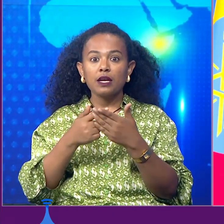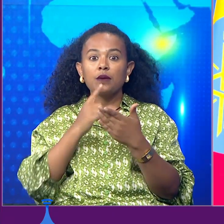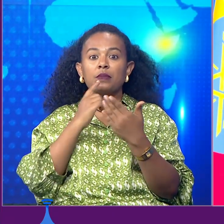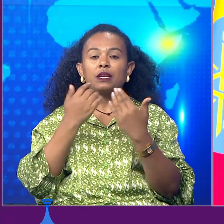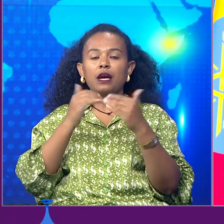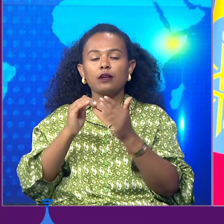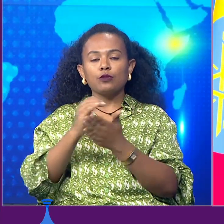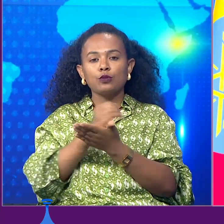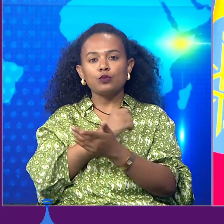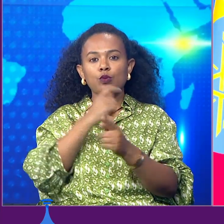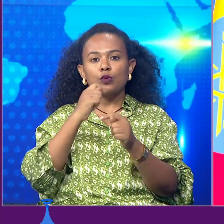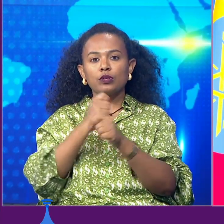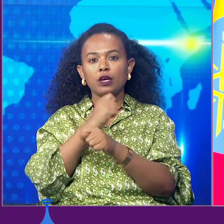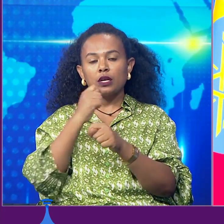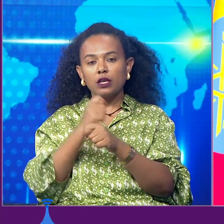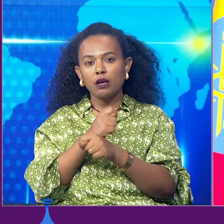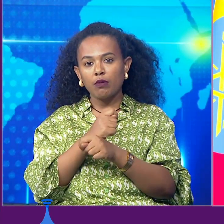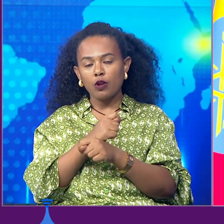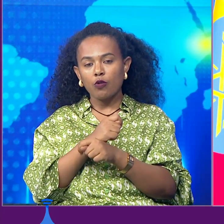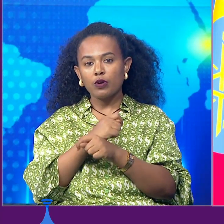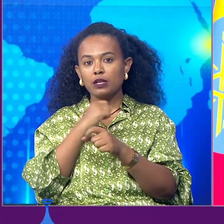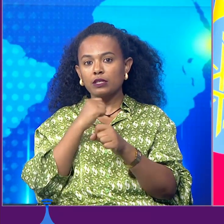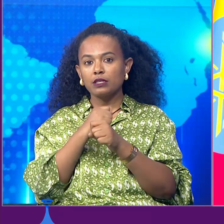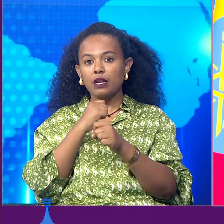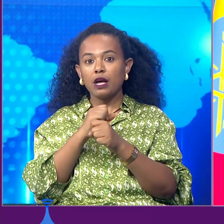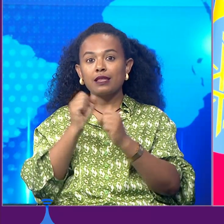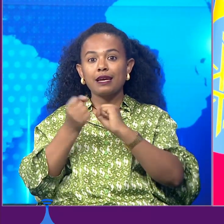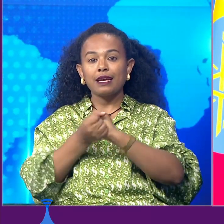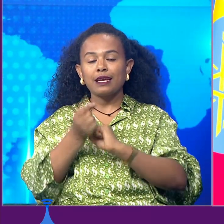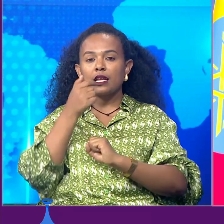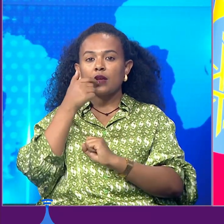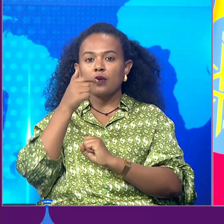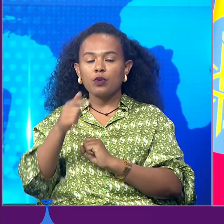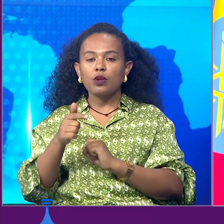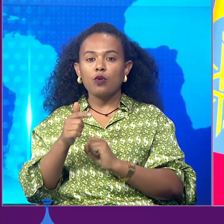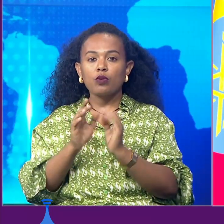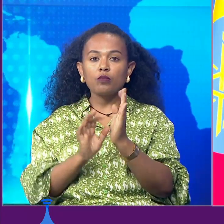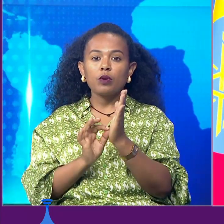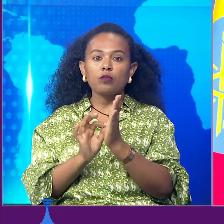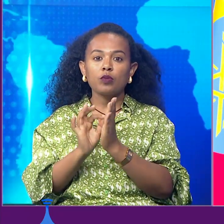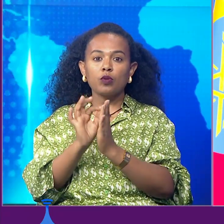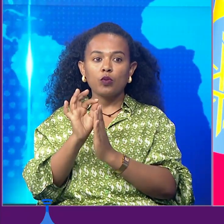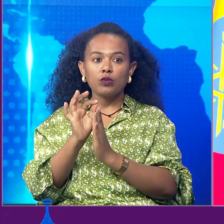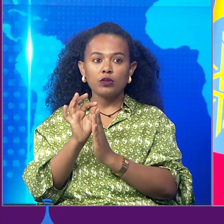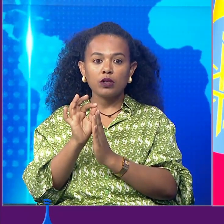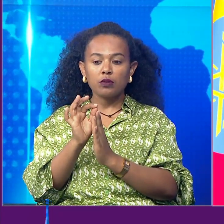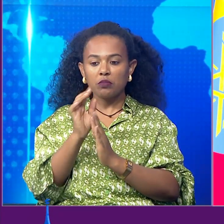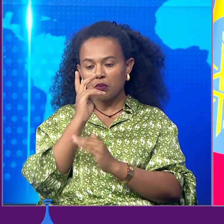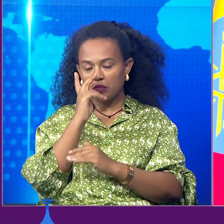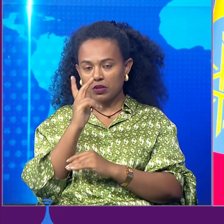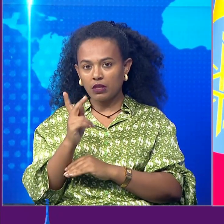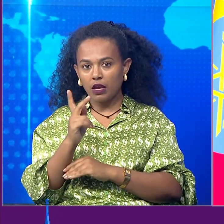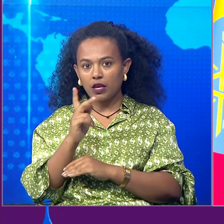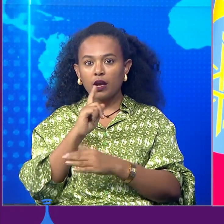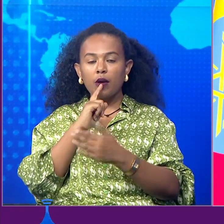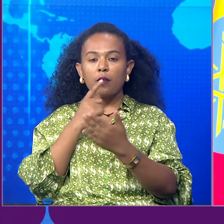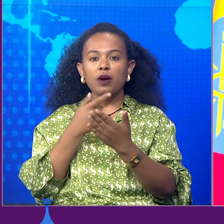ወደ ተግባራዊ ስራ ተቀየረ የሚለውም በሚቆጠር በሚታይ